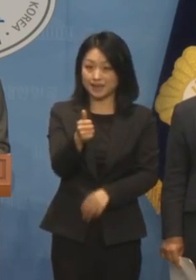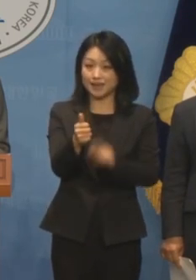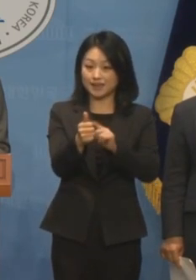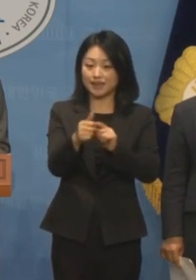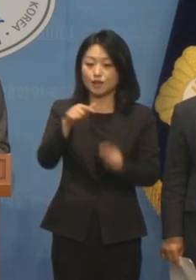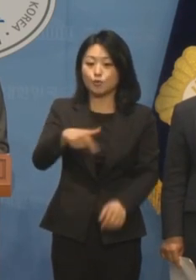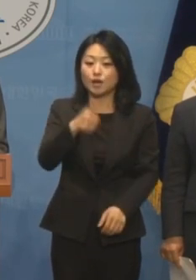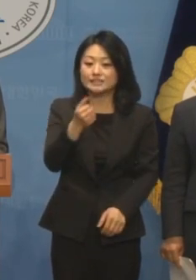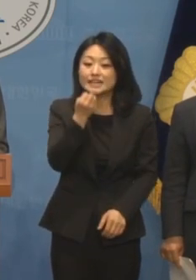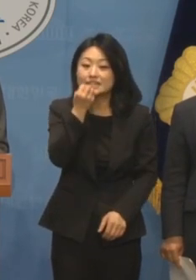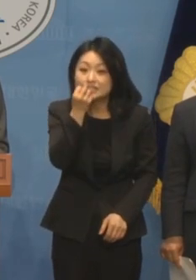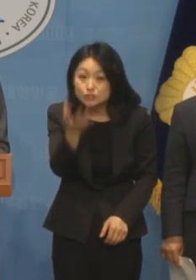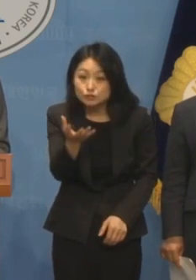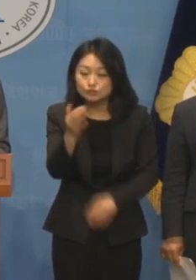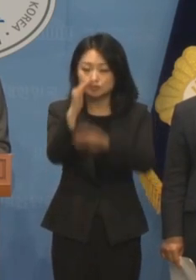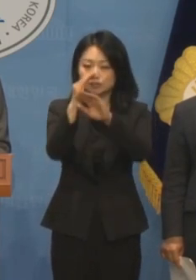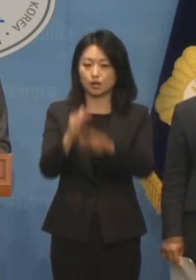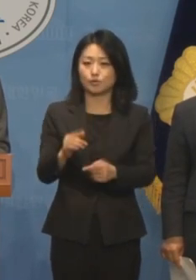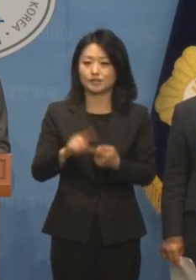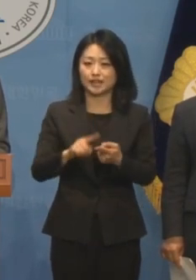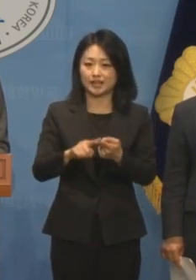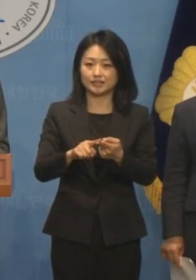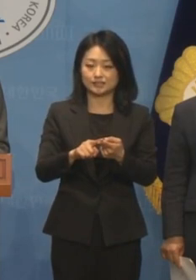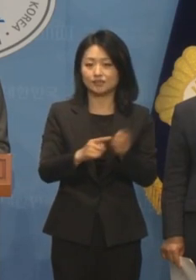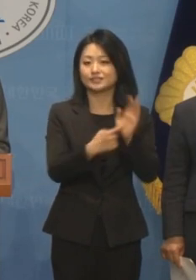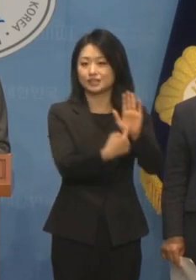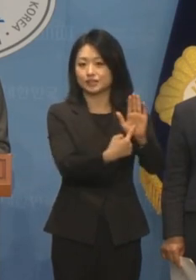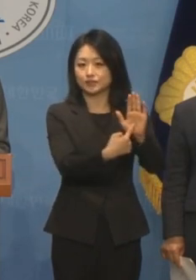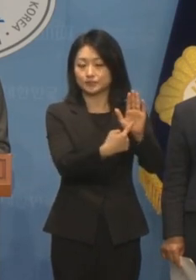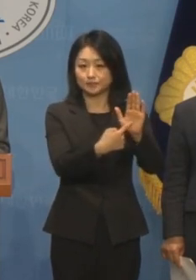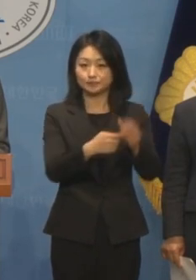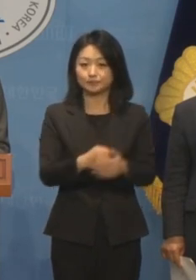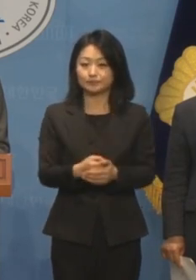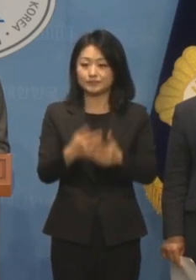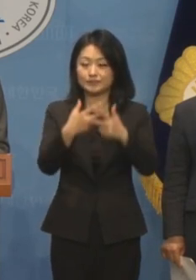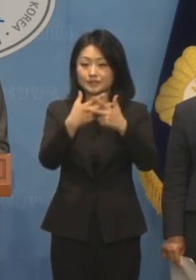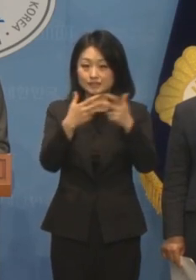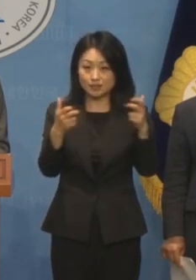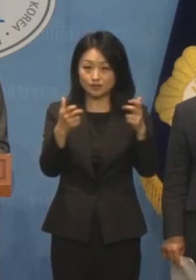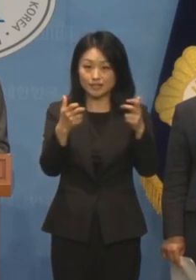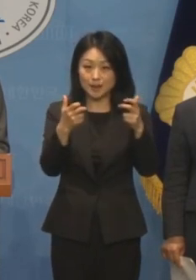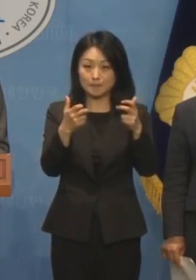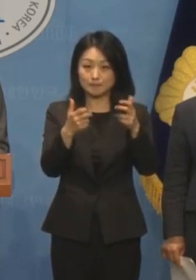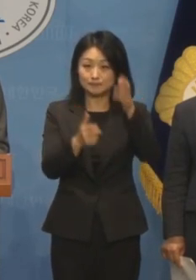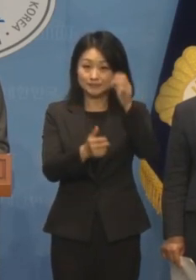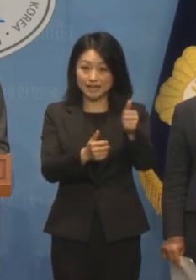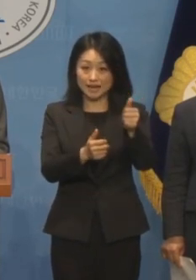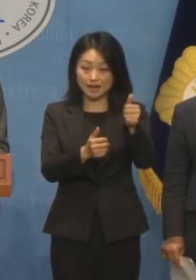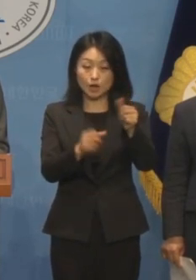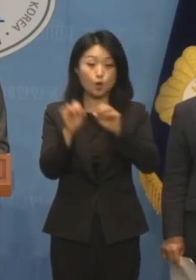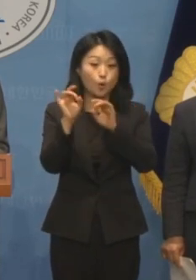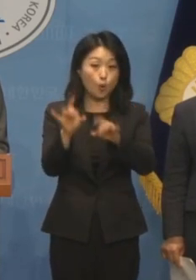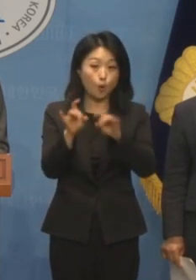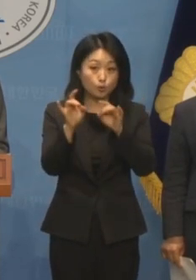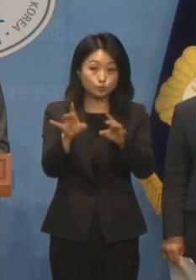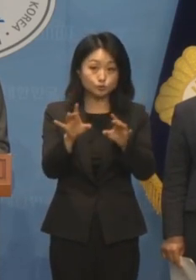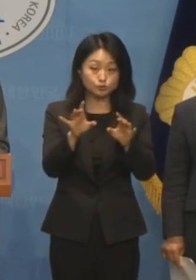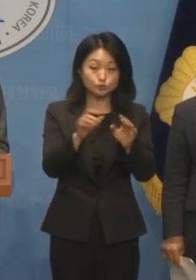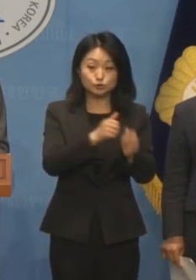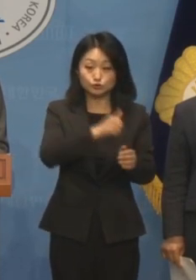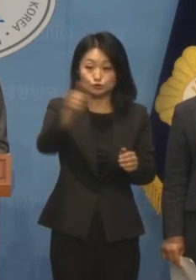과장의 진술을 제시했습니다. 2015년 이재명 성남시장의 호주, 뉴질랜드 출장에 김문기